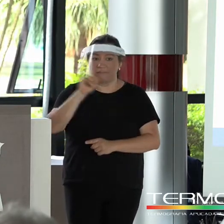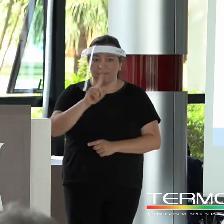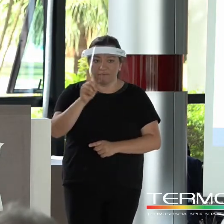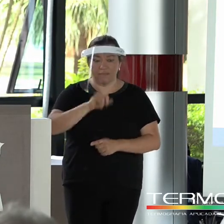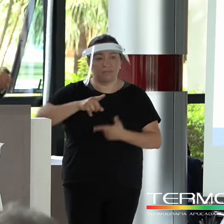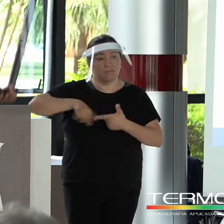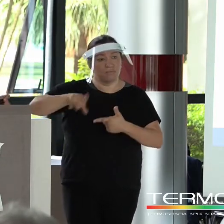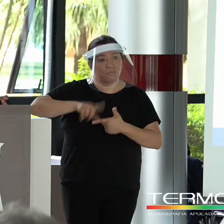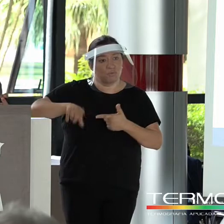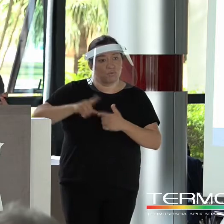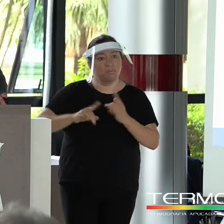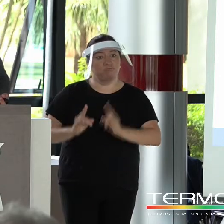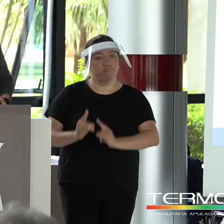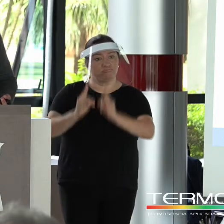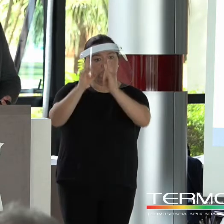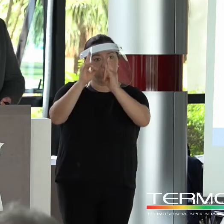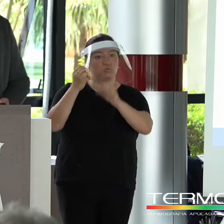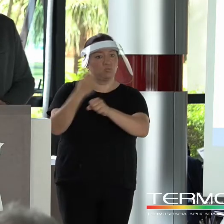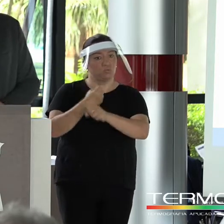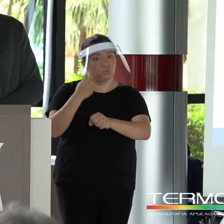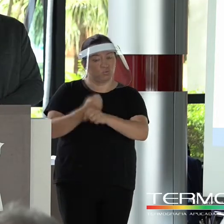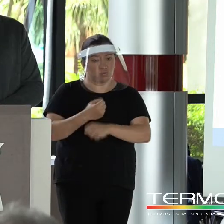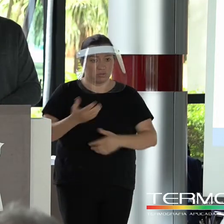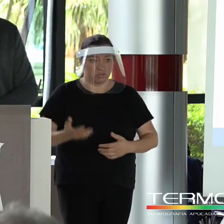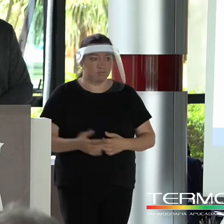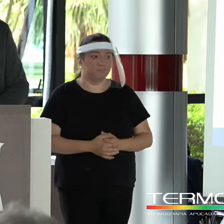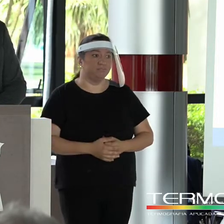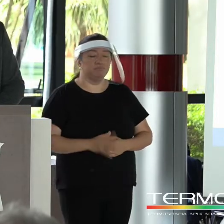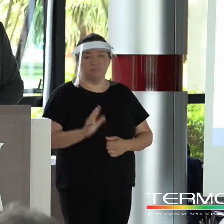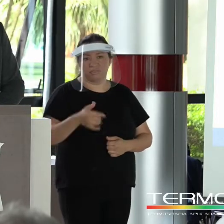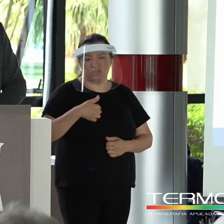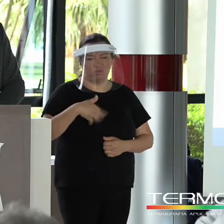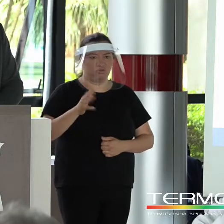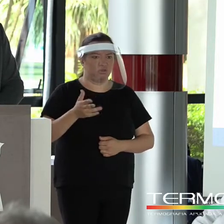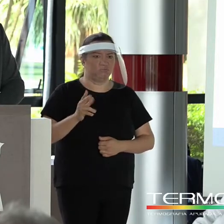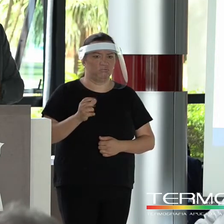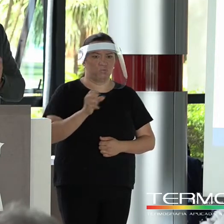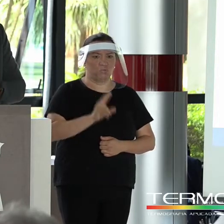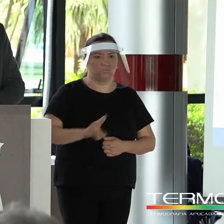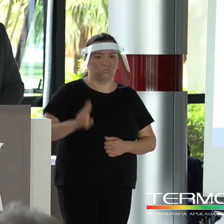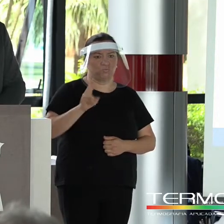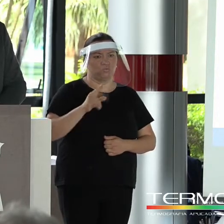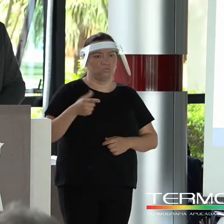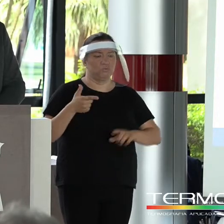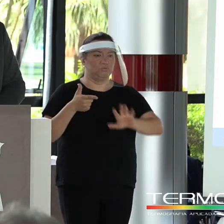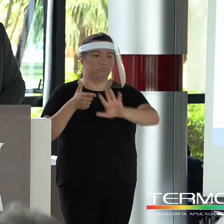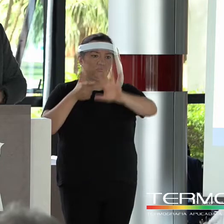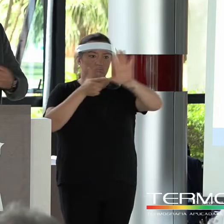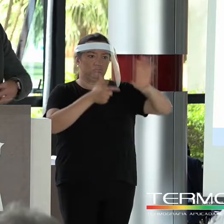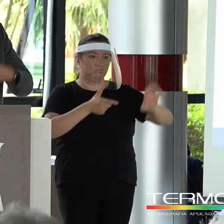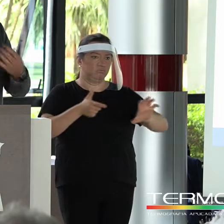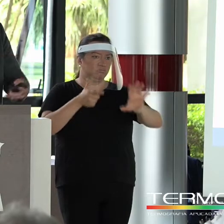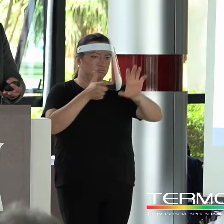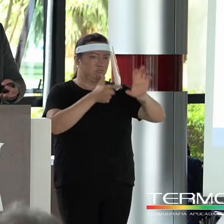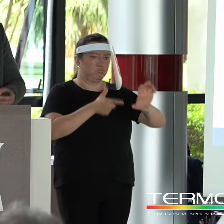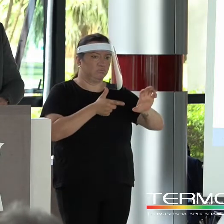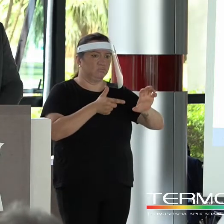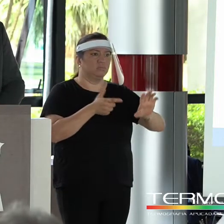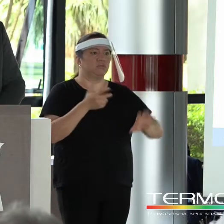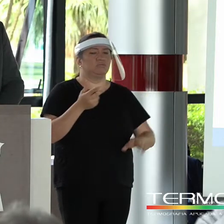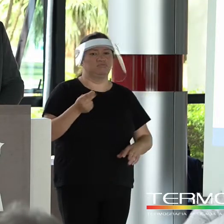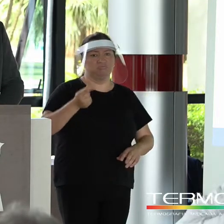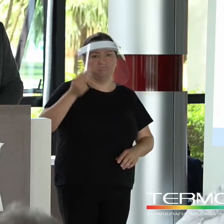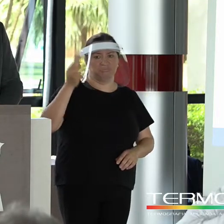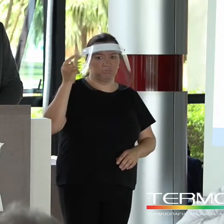Então, mesmo eu já utilizando a termografia, eu utilizo a termografia desde 2012, mais ou menos, que eu estudo e utilizo a